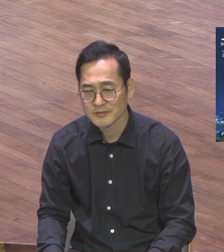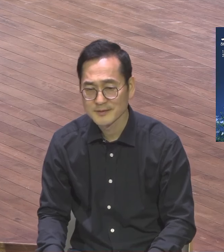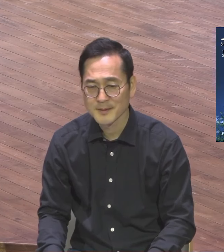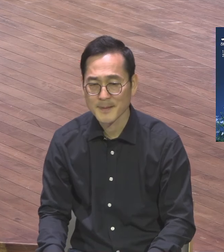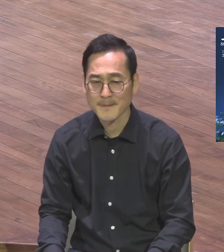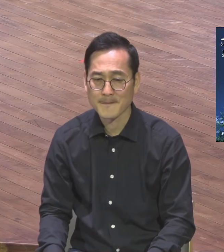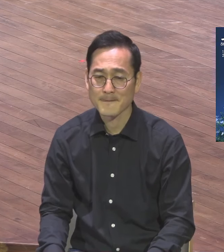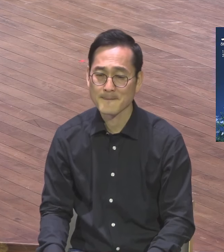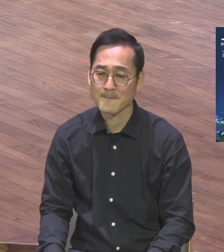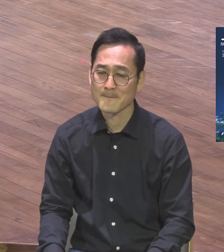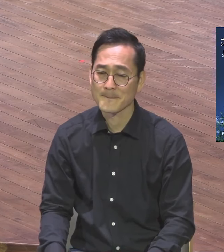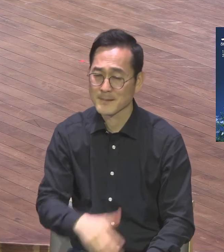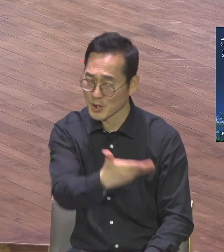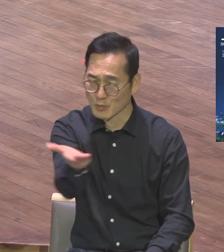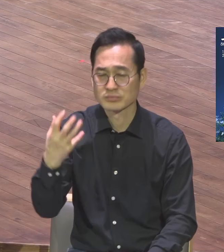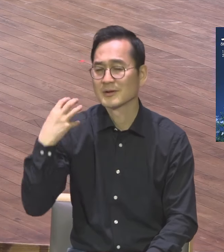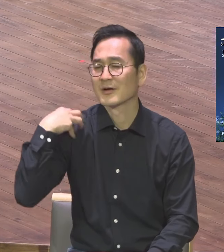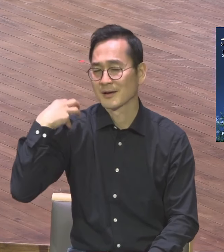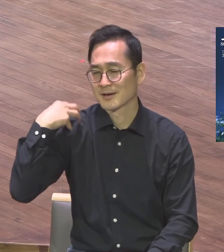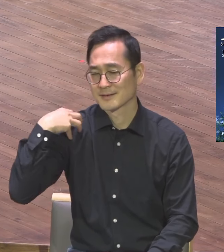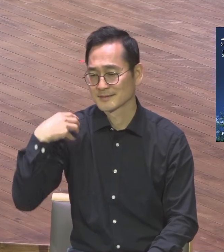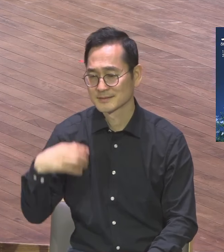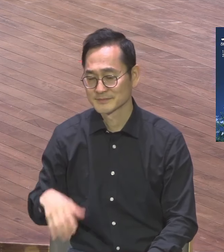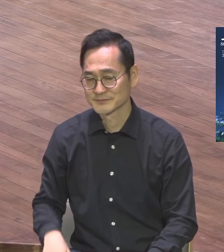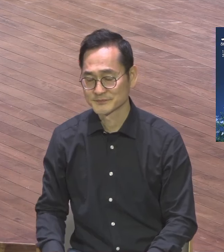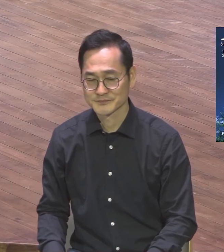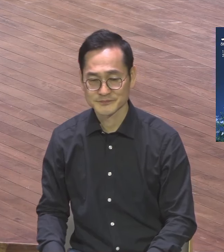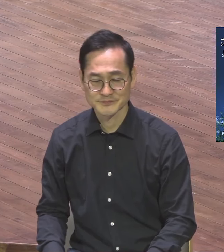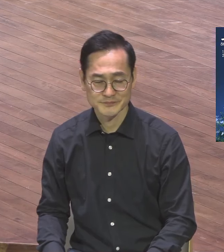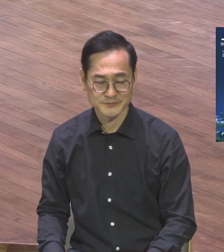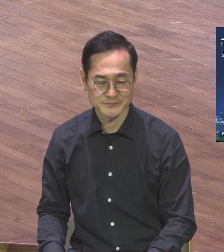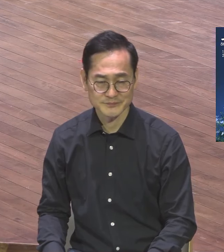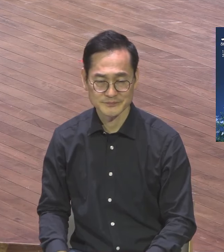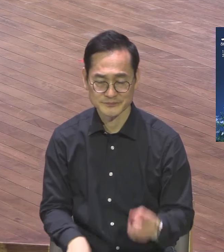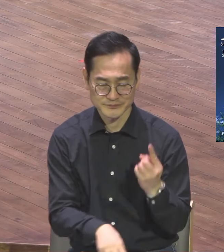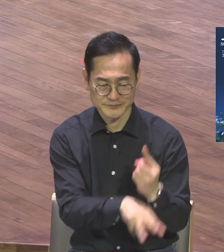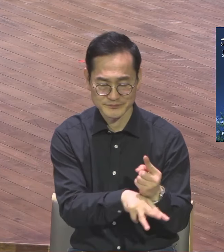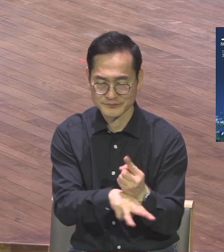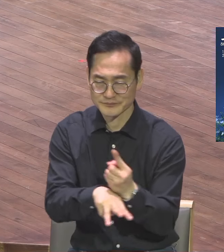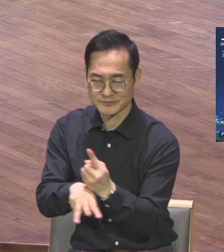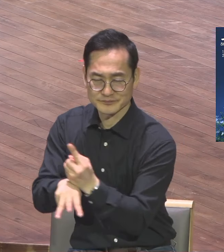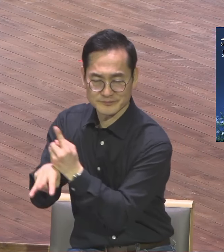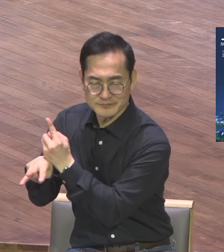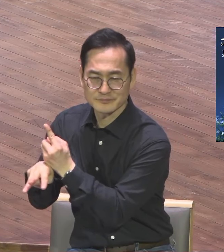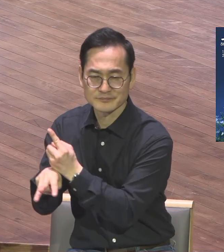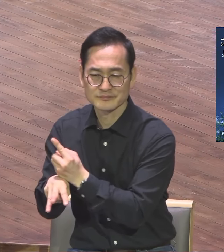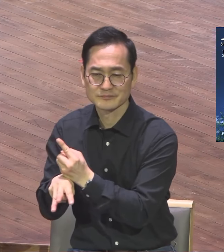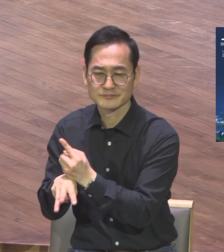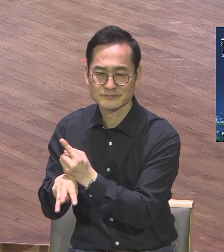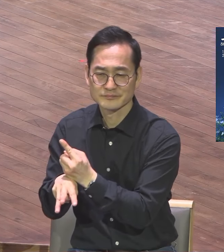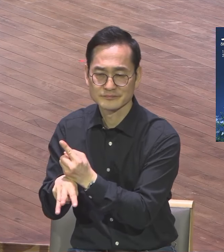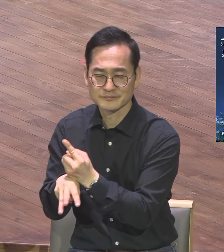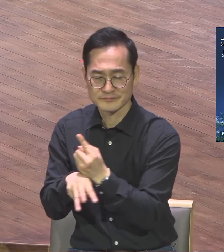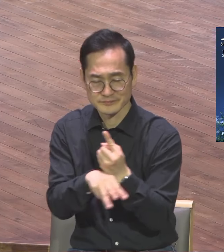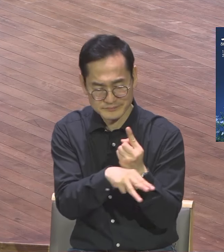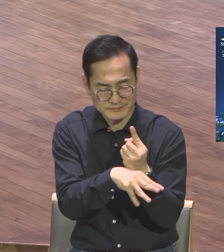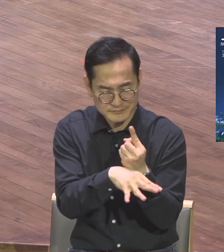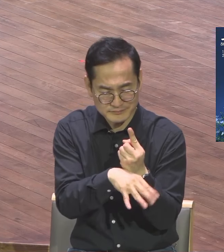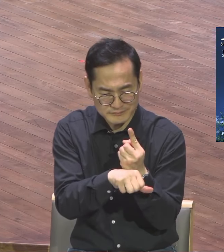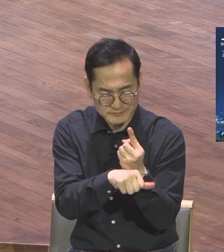자 그렇게 하면서 우리가 뭐 비전을 향해서 스타트 2025 3.1조 이 끊임없이 운동을 펼쳐 나가야 된다.